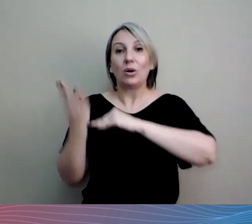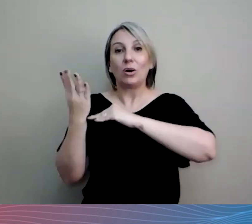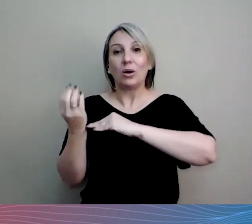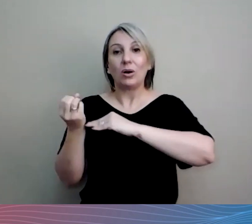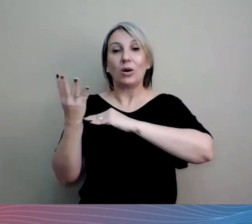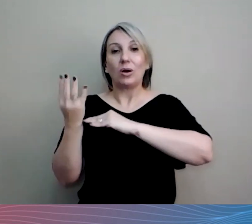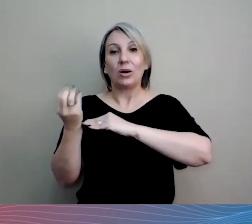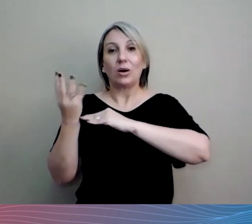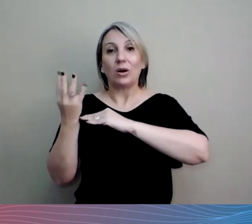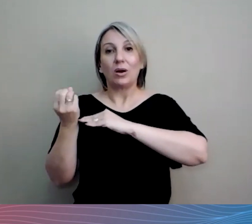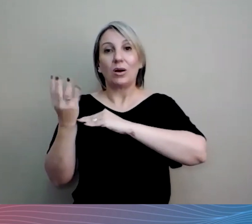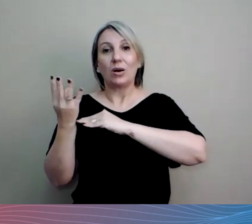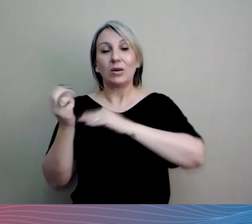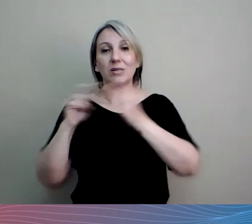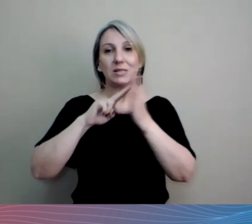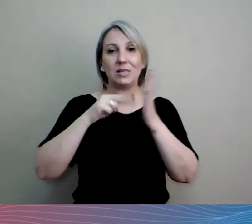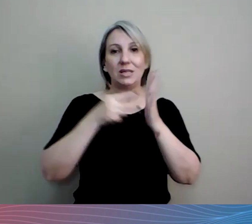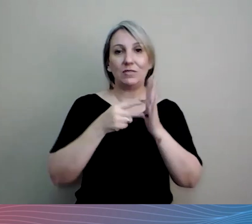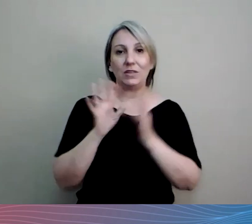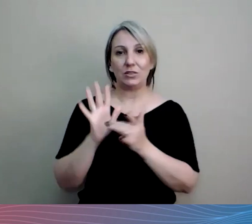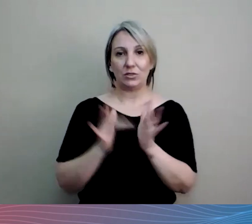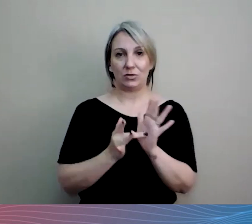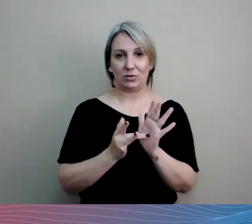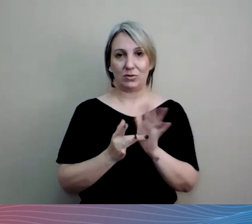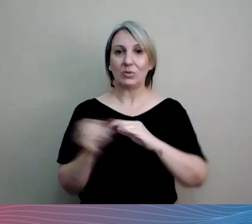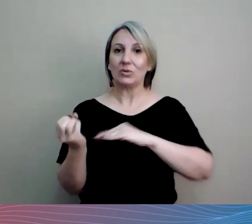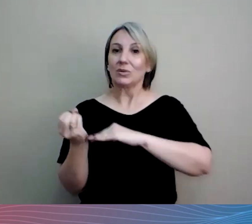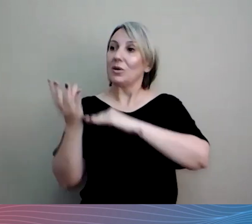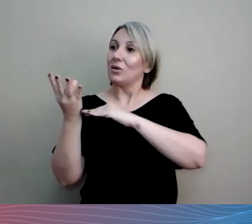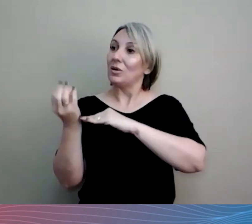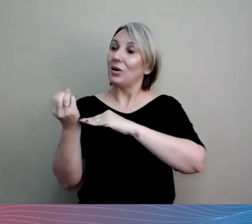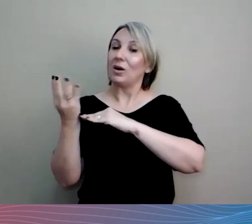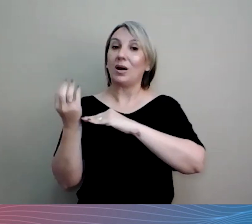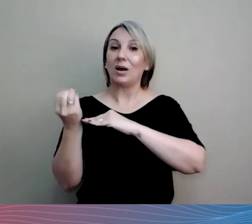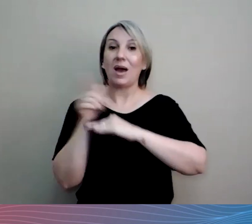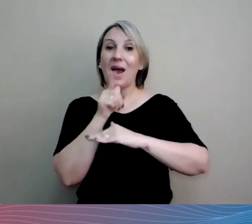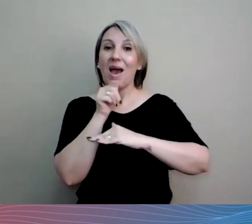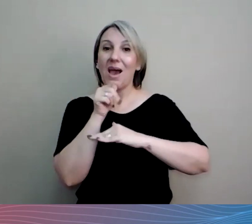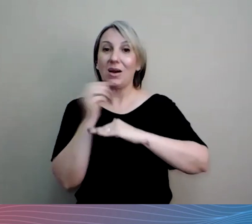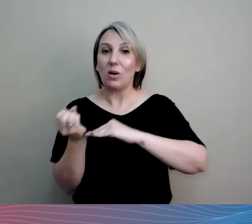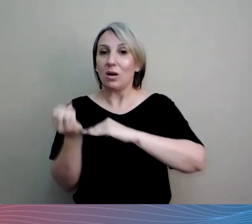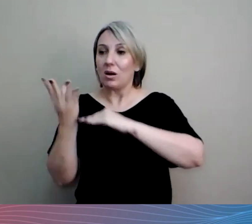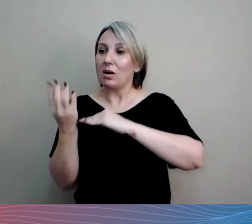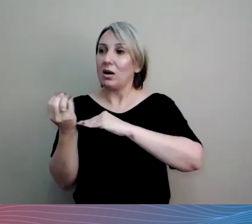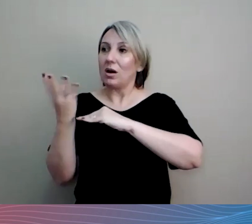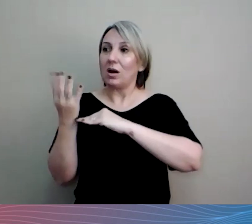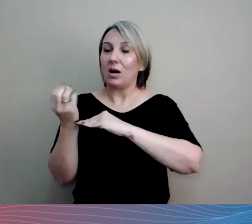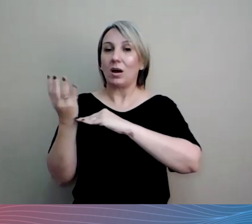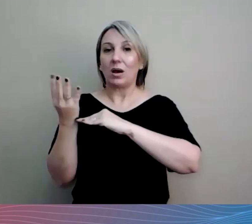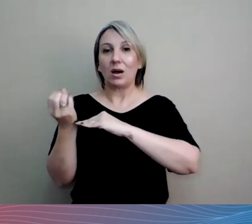Os que acompanharam viram esse jorrar da água. E Ele quer pôr água também naqueles que nele